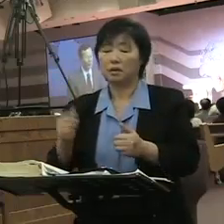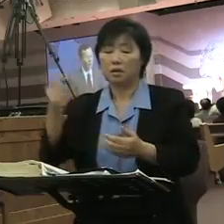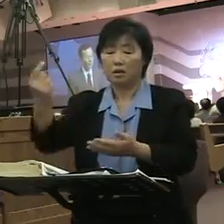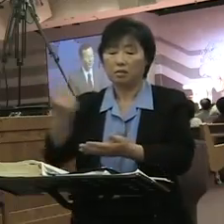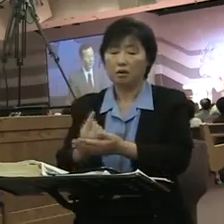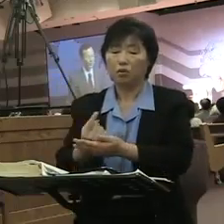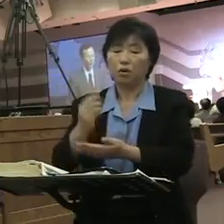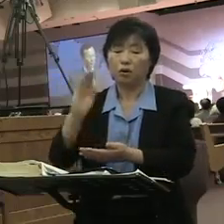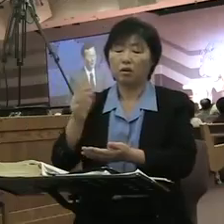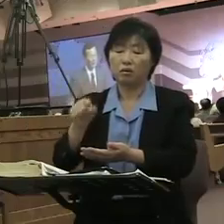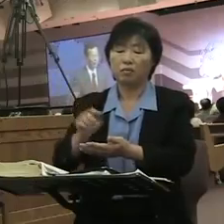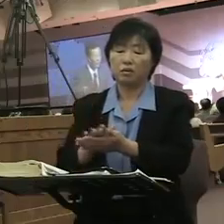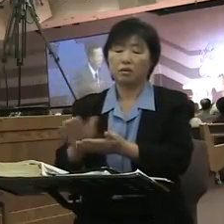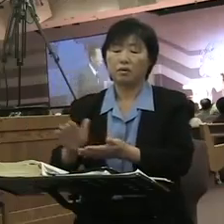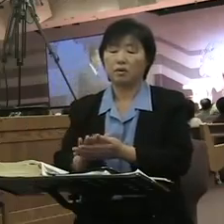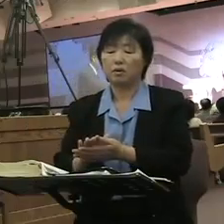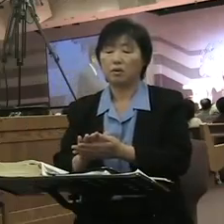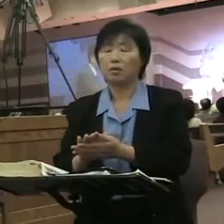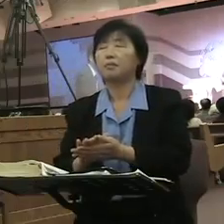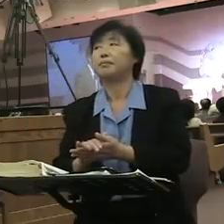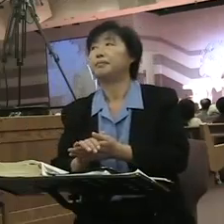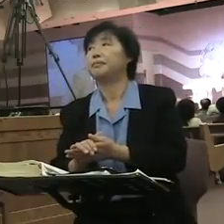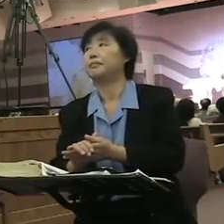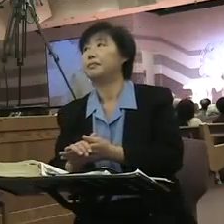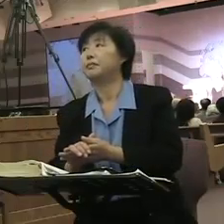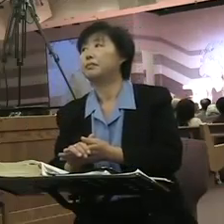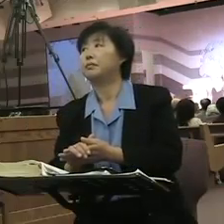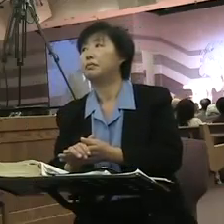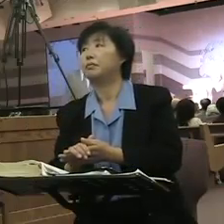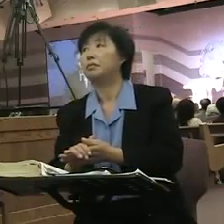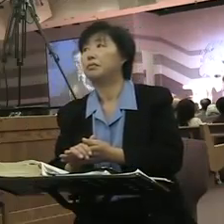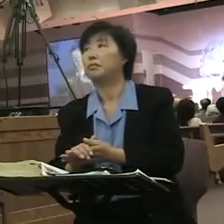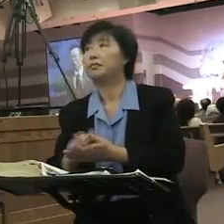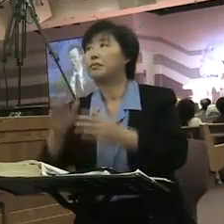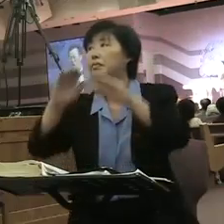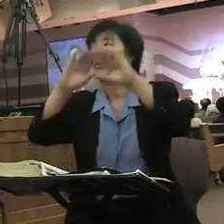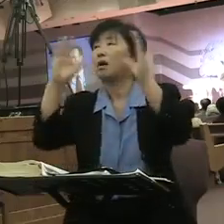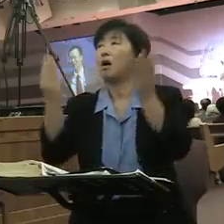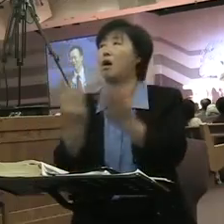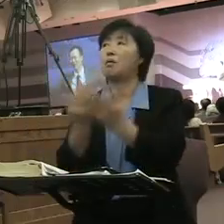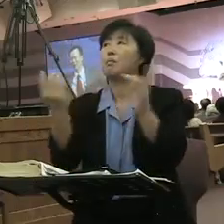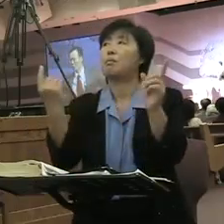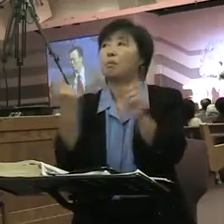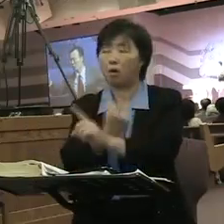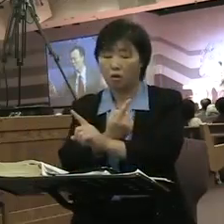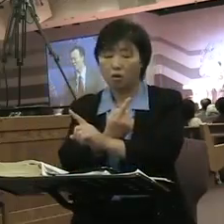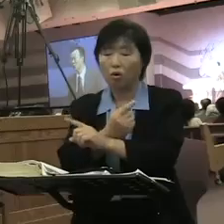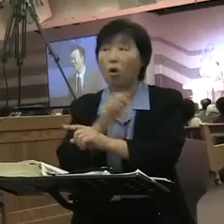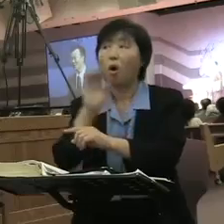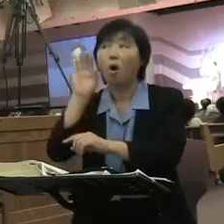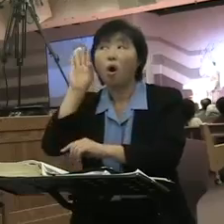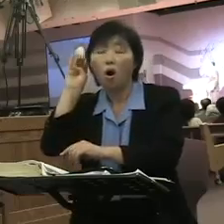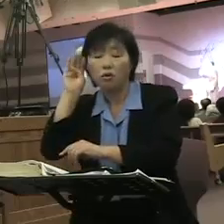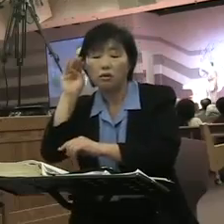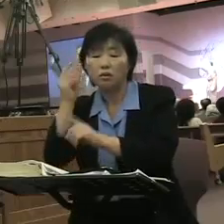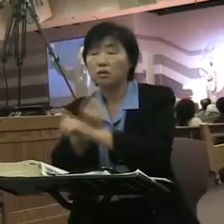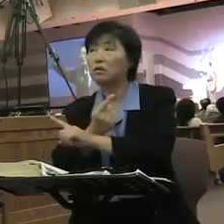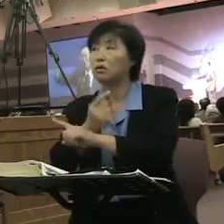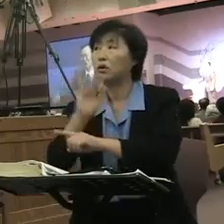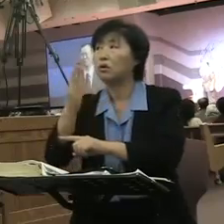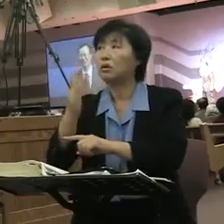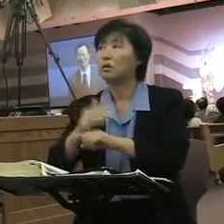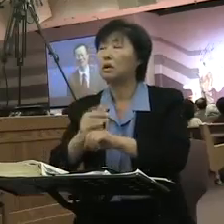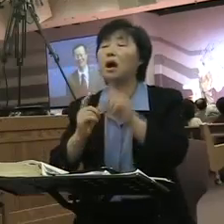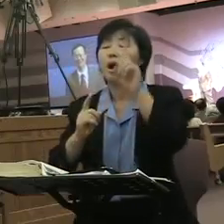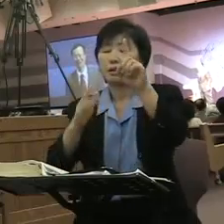되는 것입니다. But the sword changes. 이게 다 바뀌어요. 언제 체인지가 되죠? 그 한